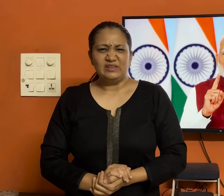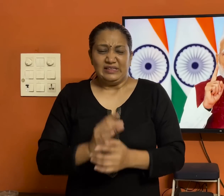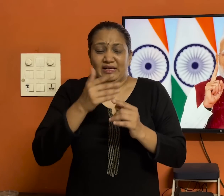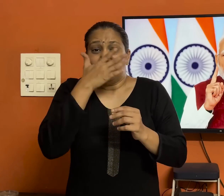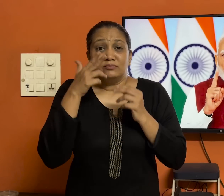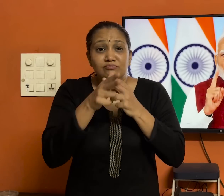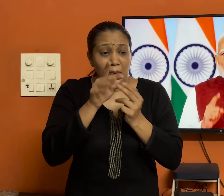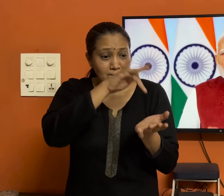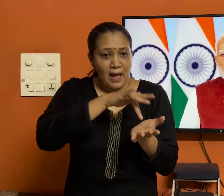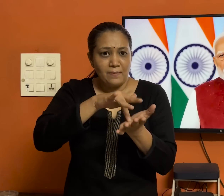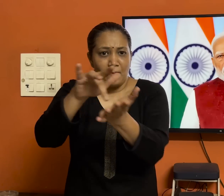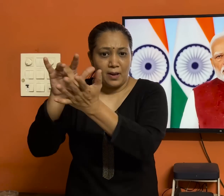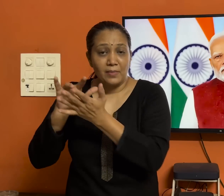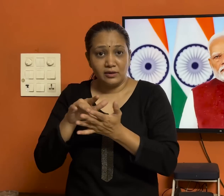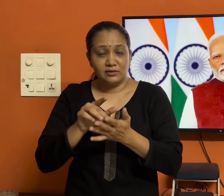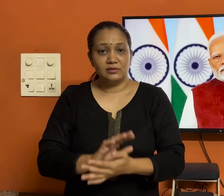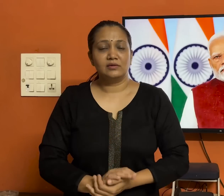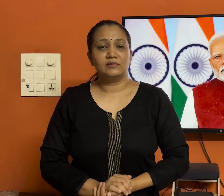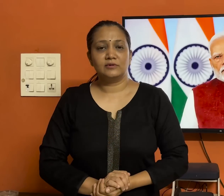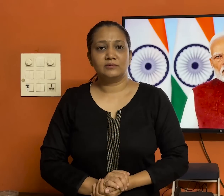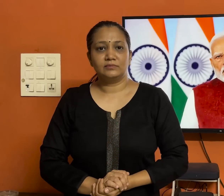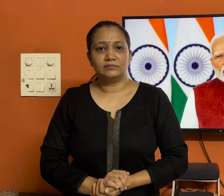आतंक के ठिकानों पर,